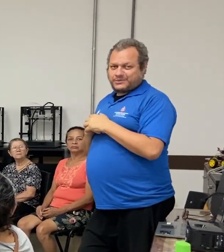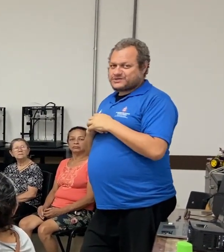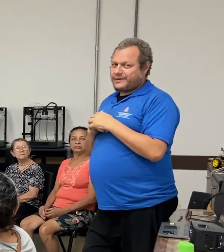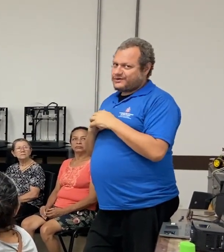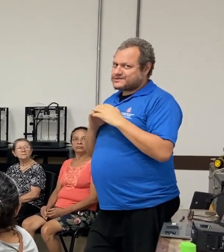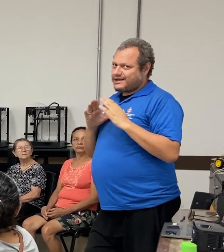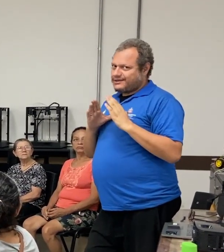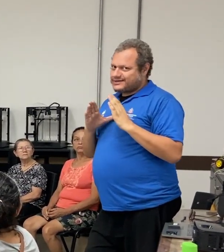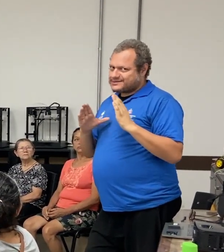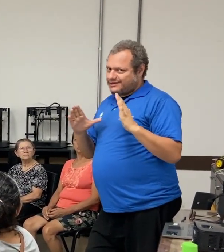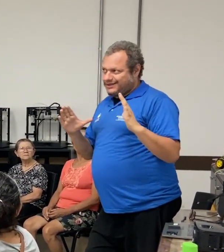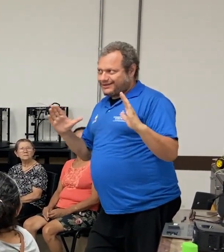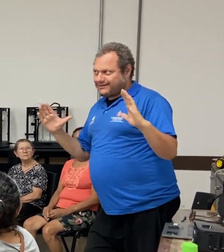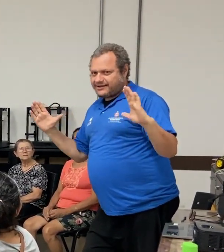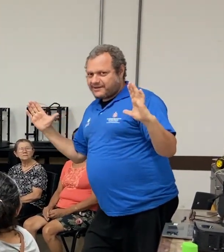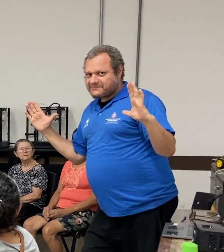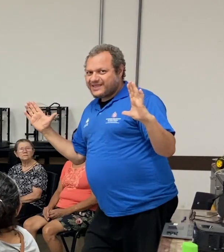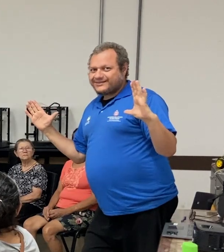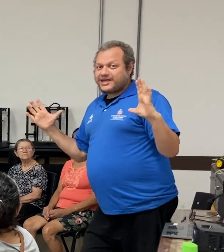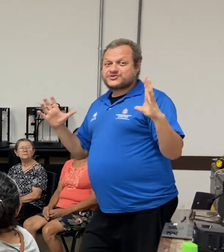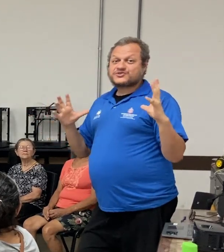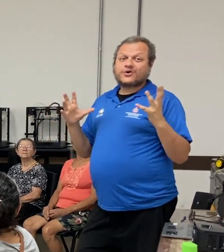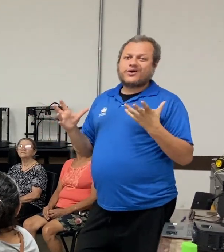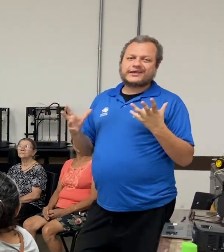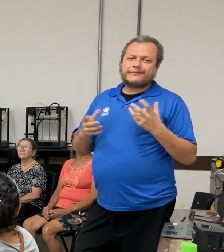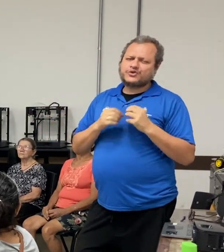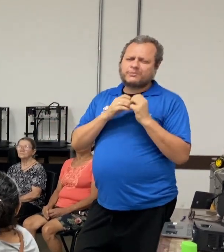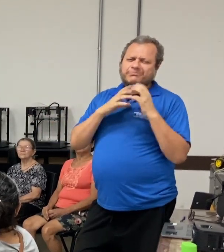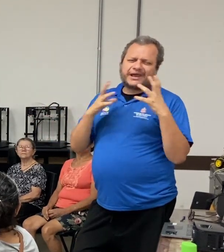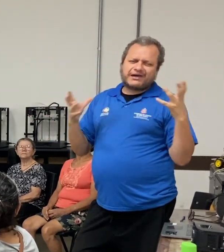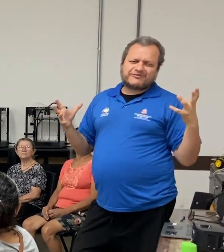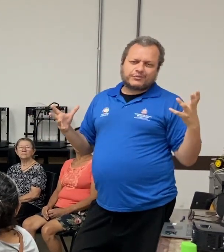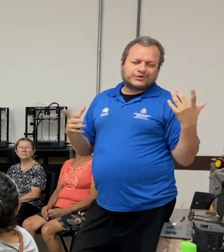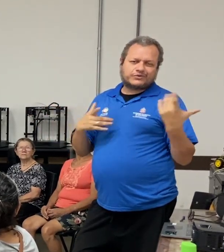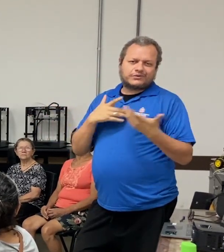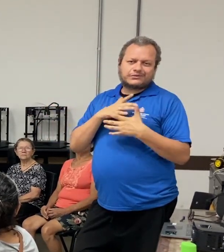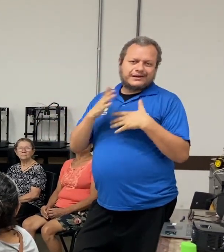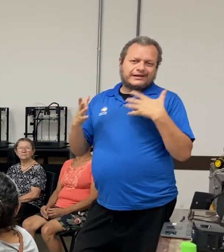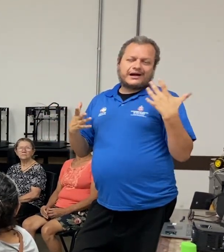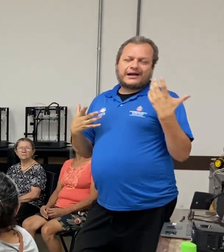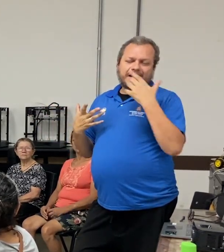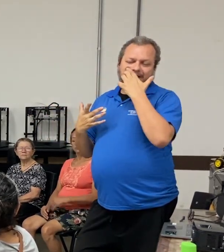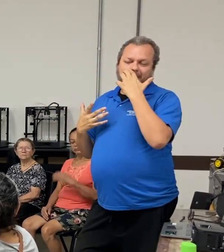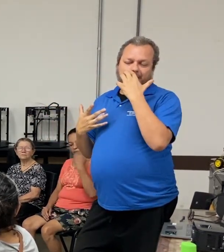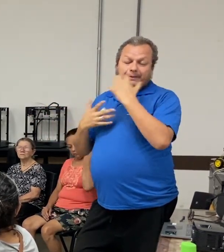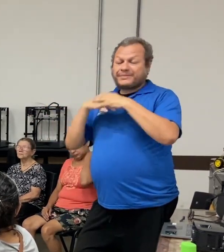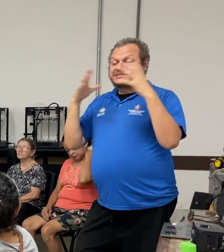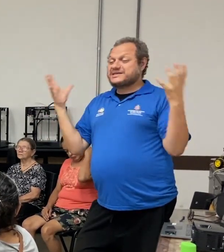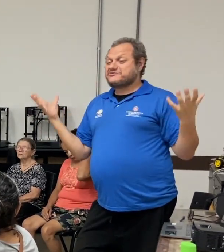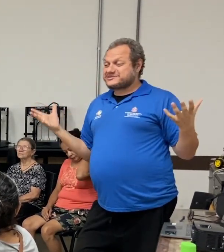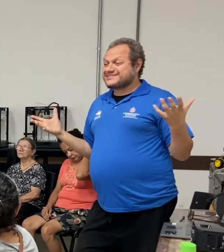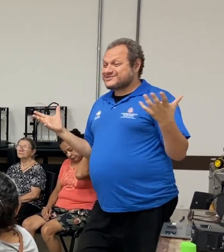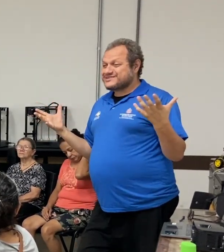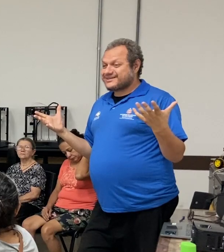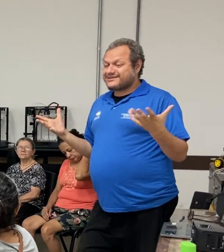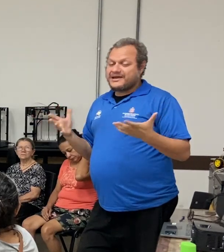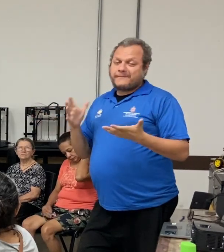ou menos aí essa linha, né, histórica, muito breve, muito ano passando, vamos assim dizer,